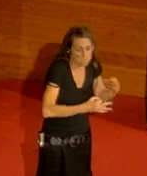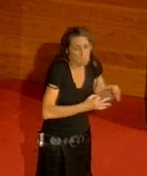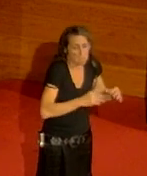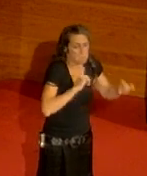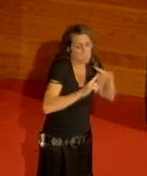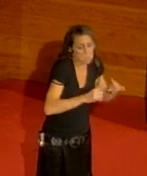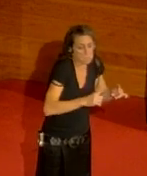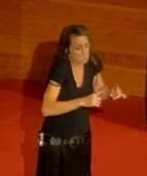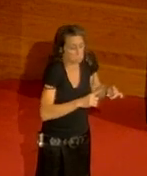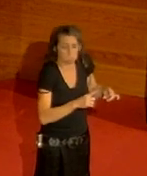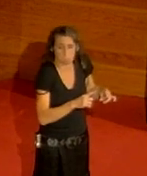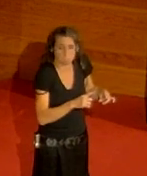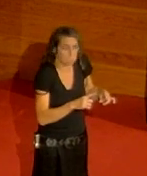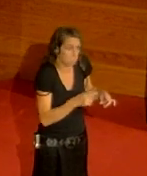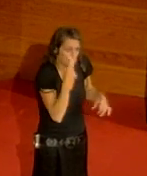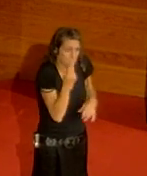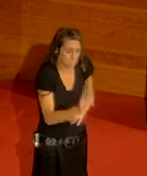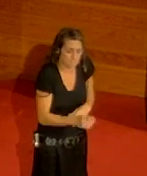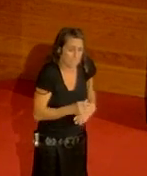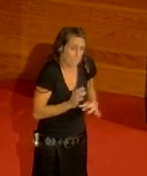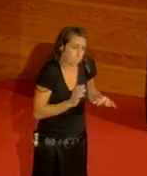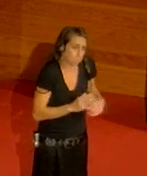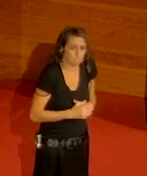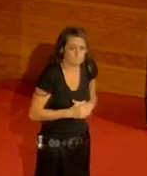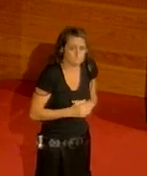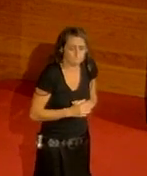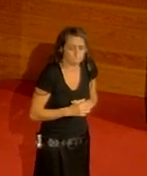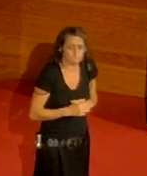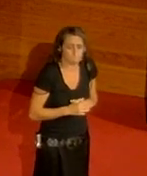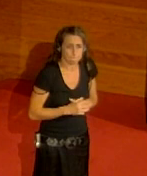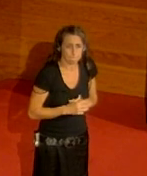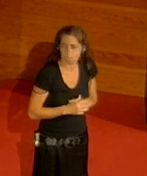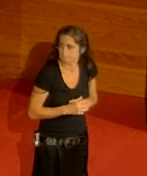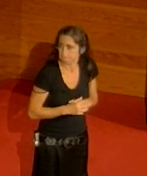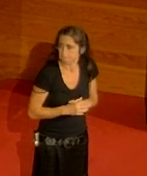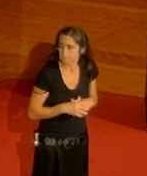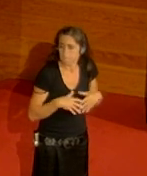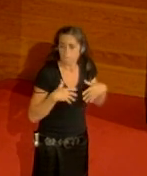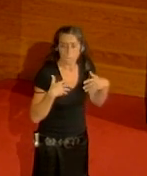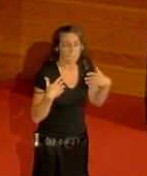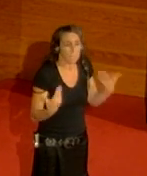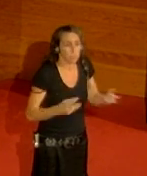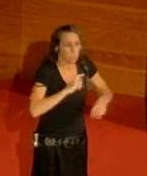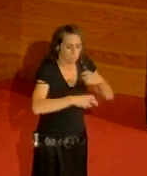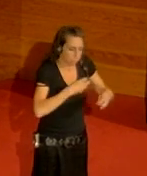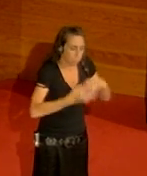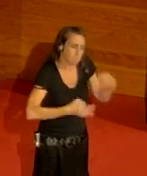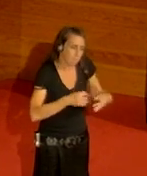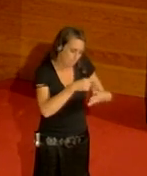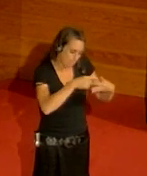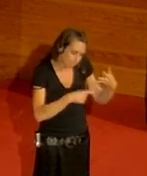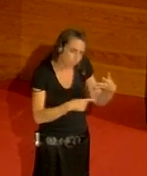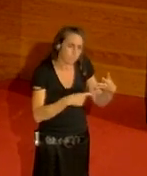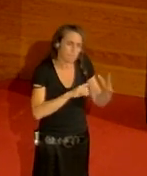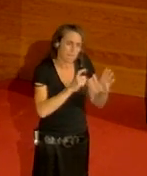vuelve a mencionar algo el Por qué cuando les explicaba la reforma todas estas estas leyes Por qué el actual gobierno